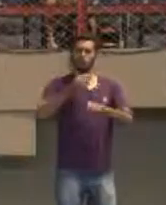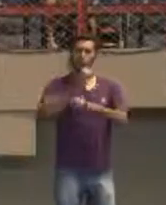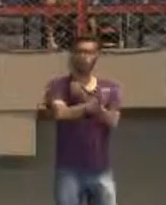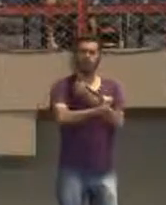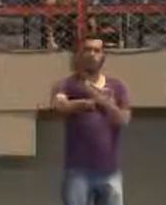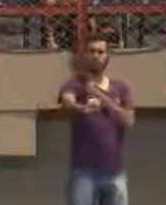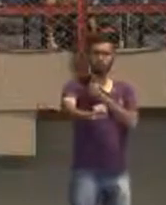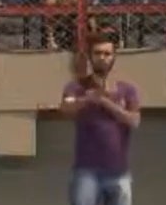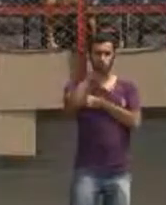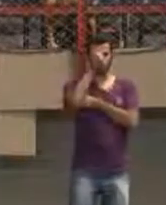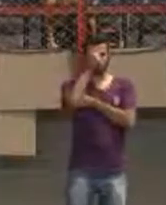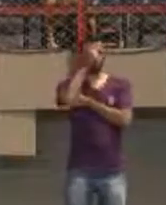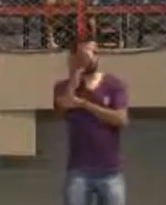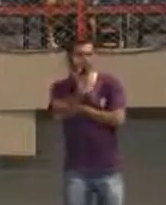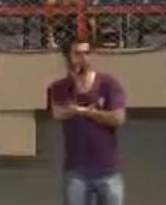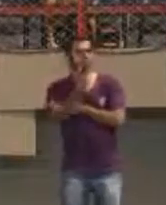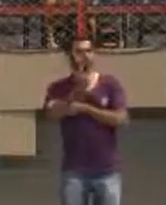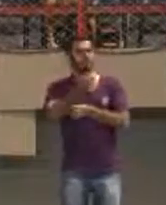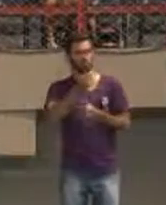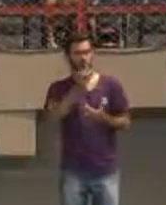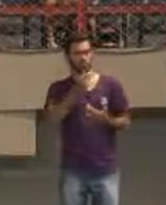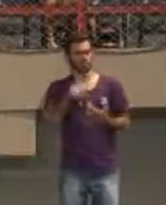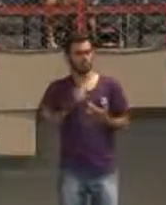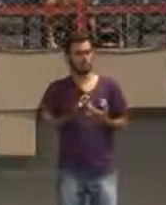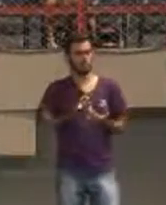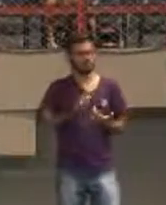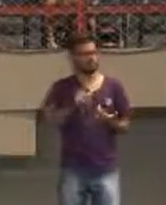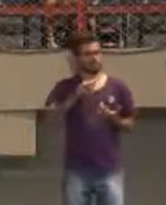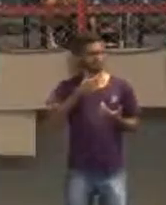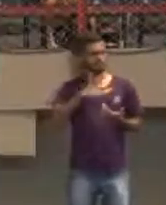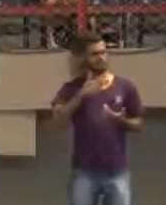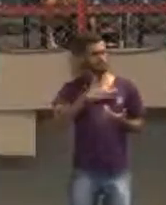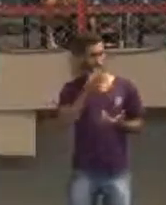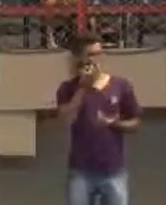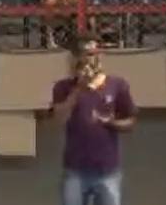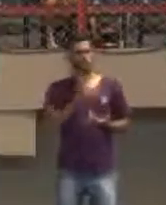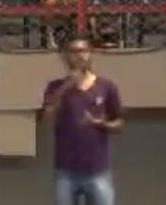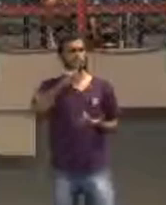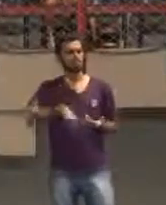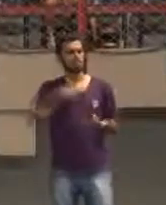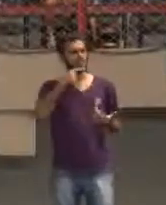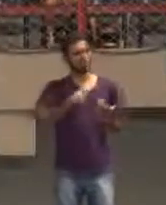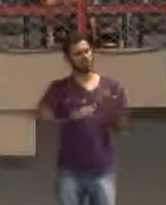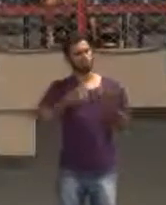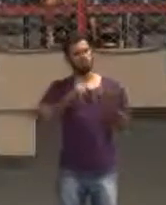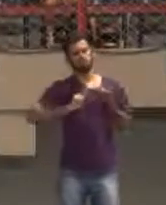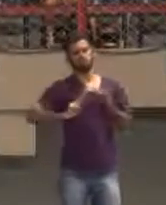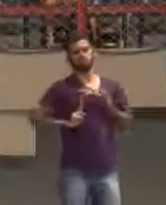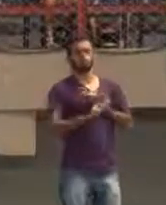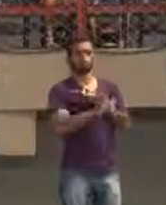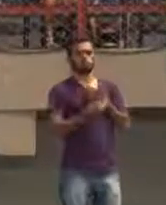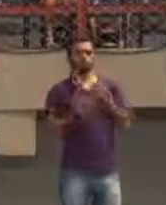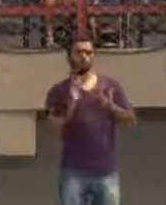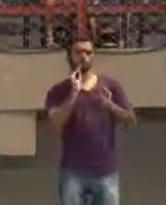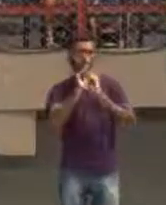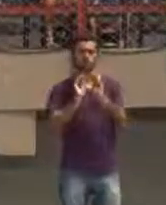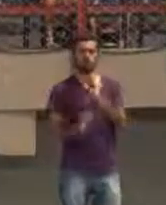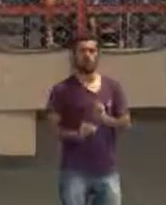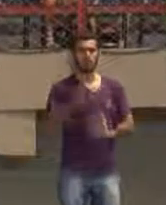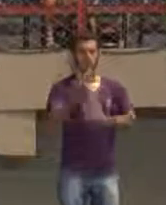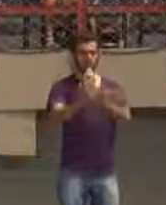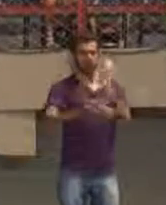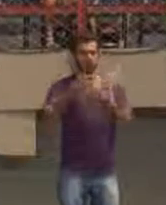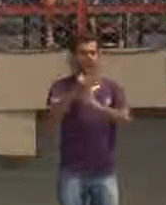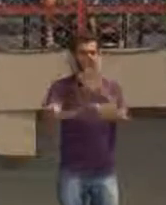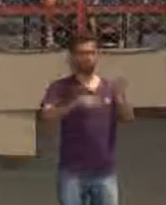uma ideia, uma posição, um ponto de vista. Você não pode se esquecer disso.